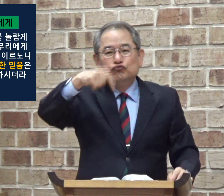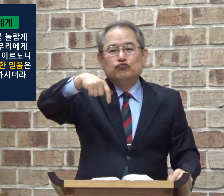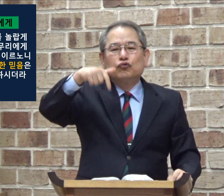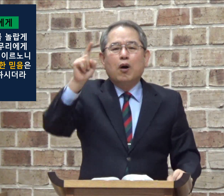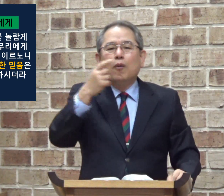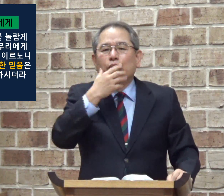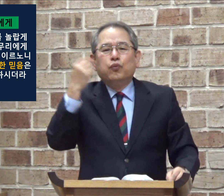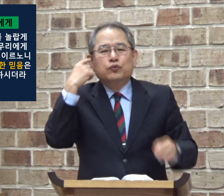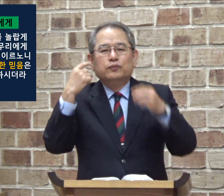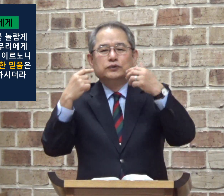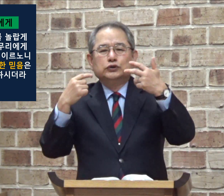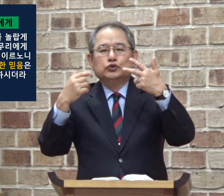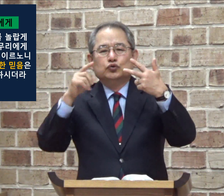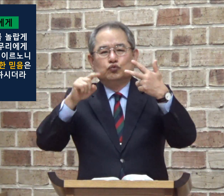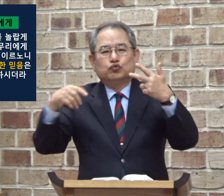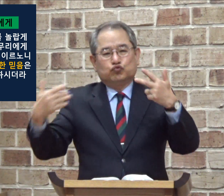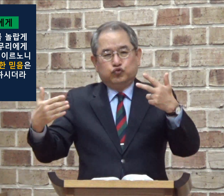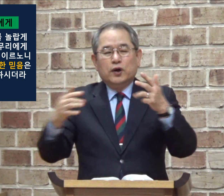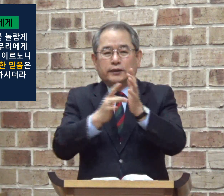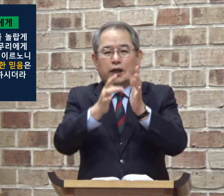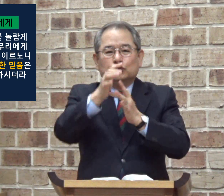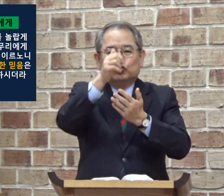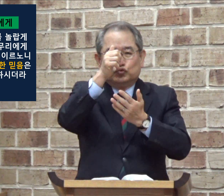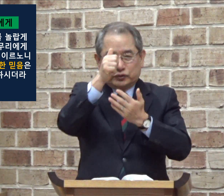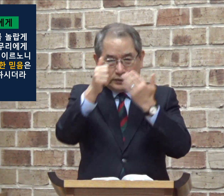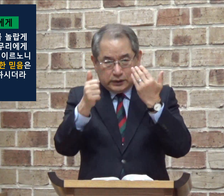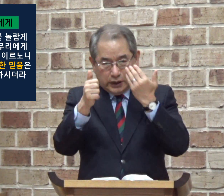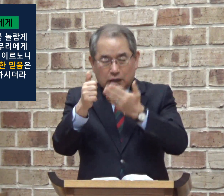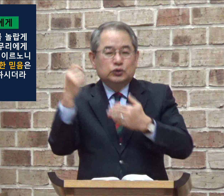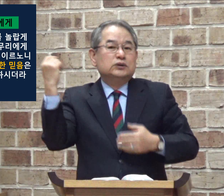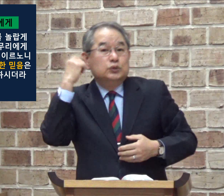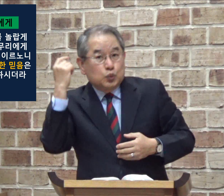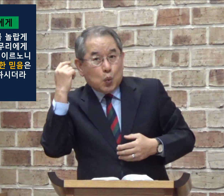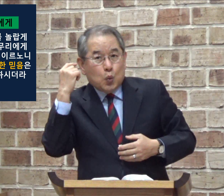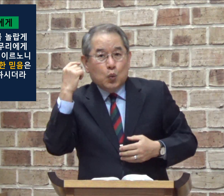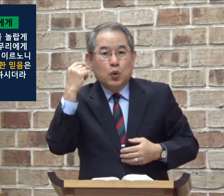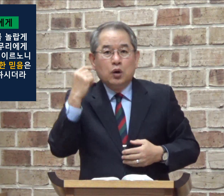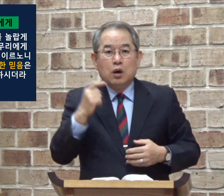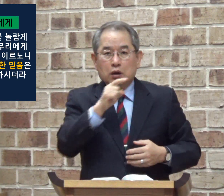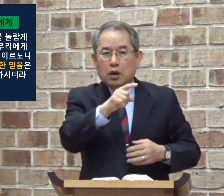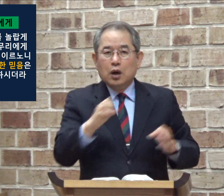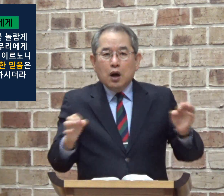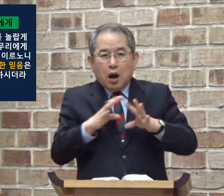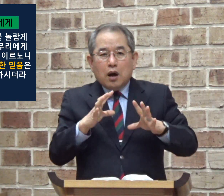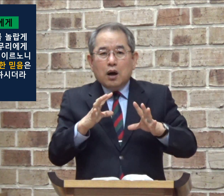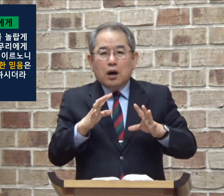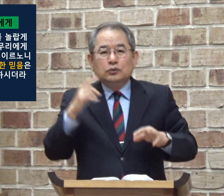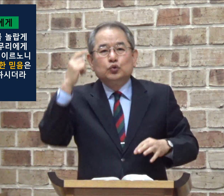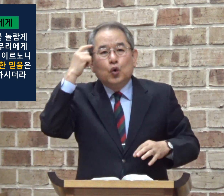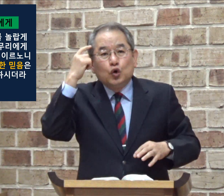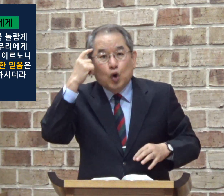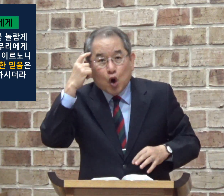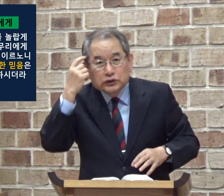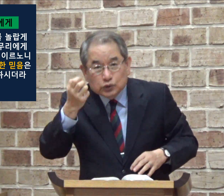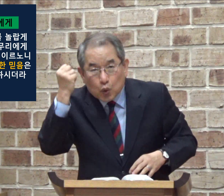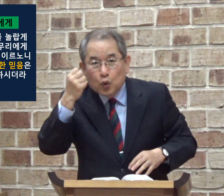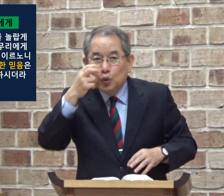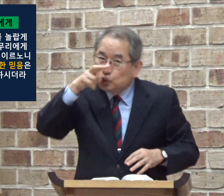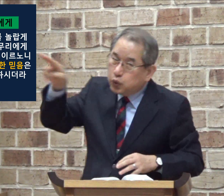예수님 백부장에게 누가복음 7장 9절 예수께서 들으시고 그를 놀랍게 여겨